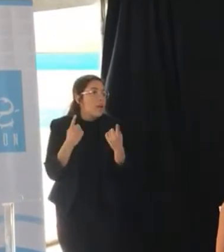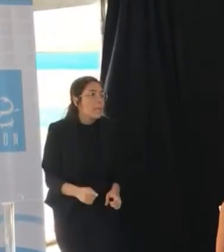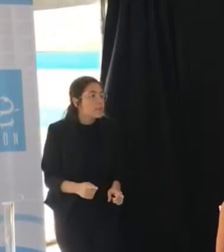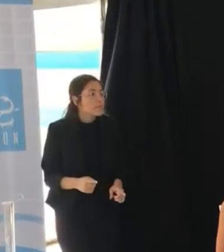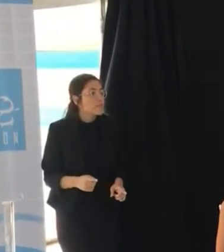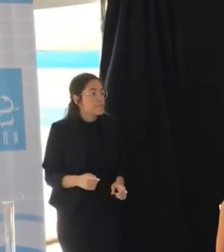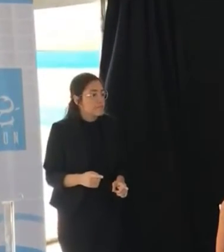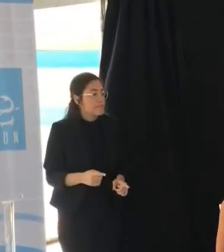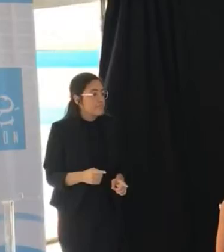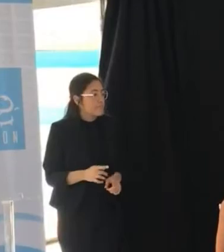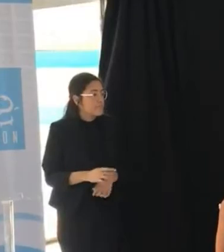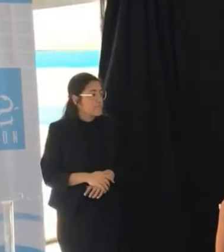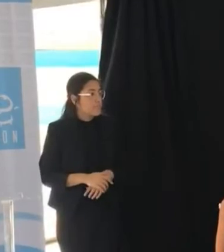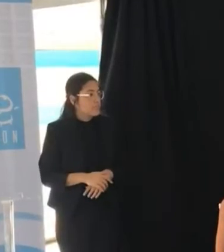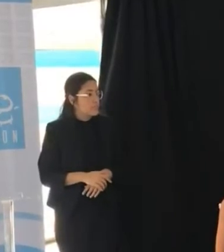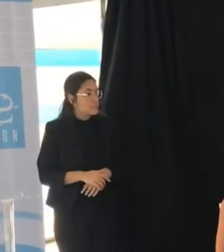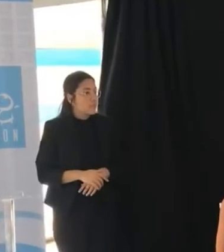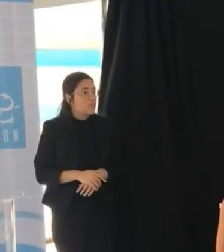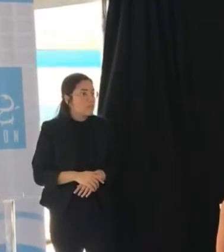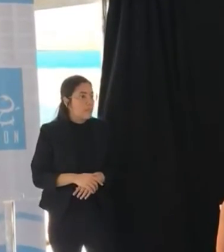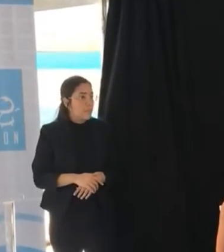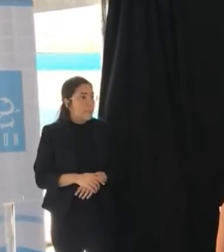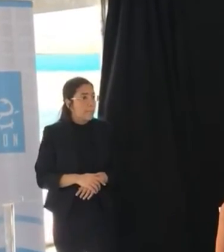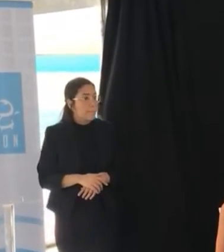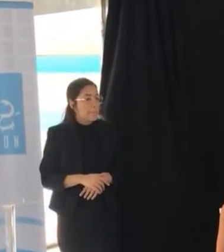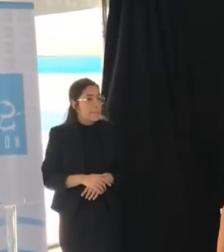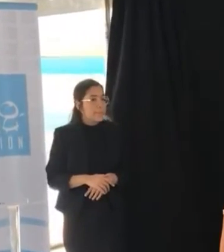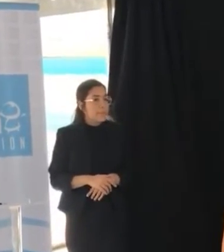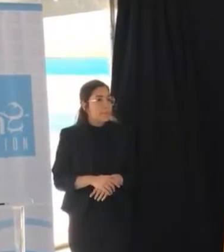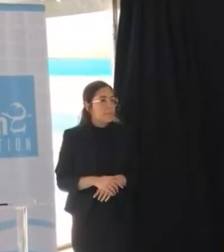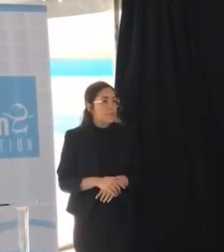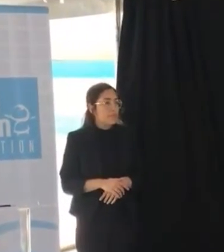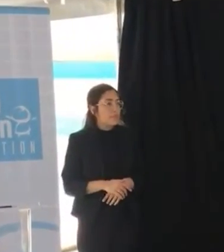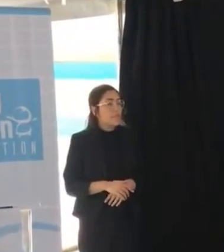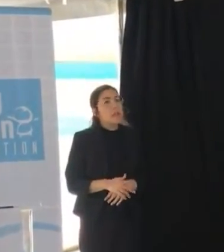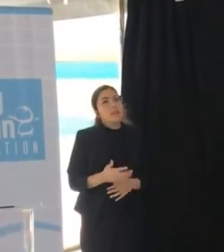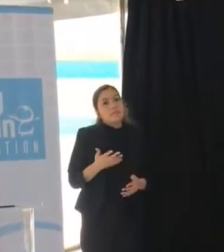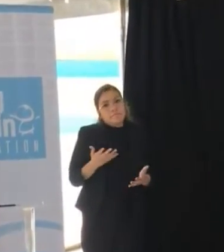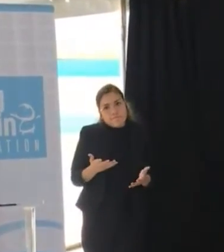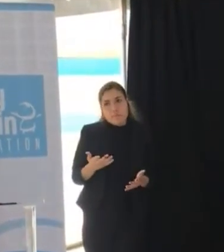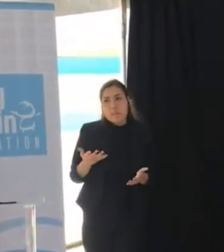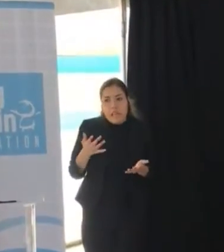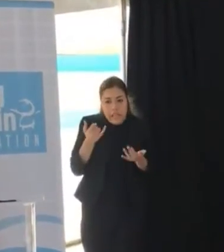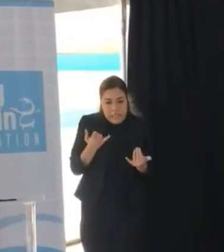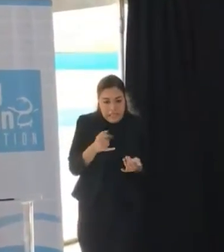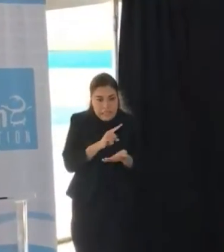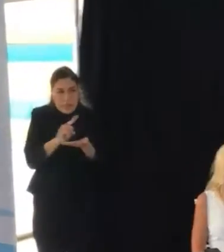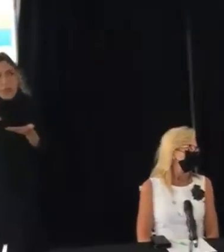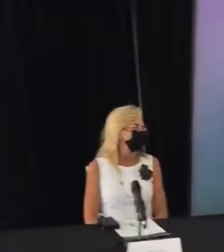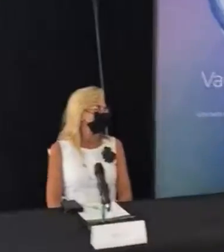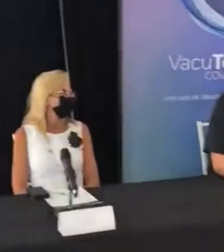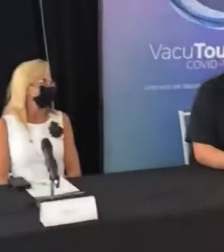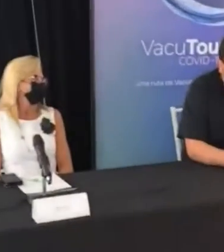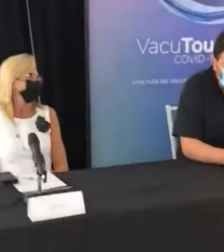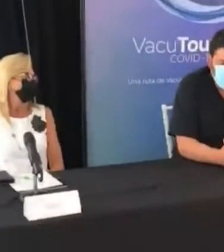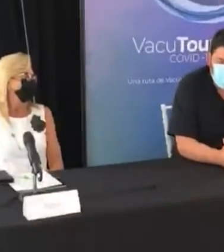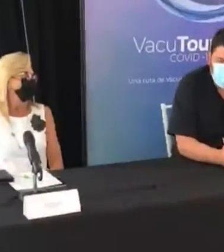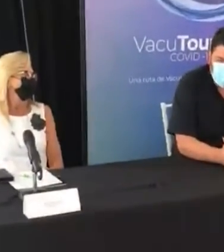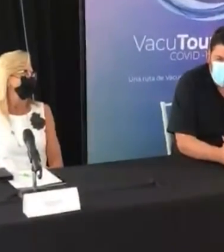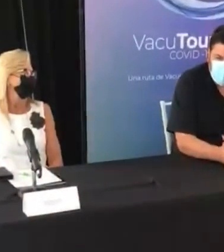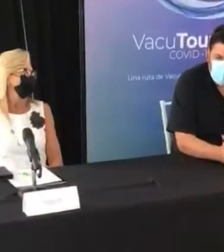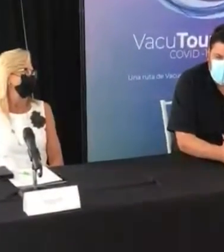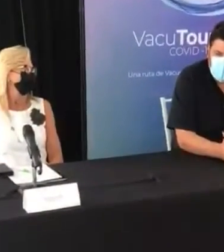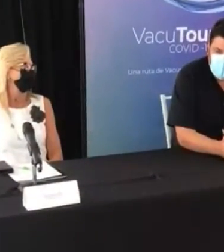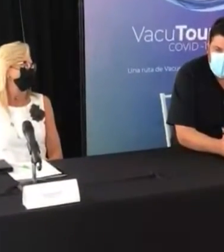¿verdad? Hubo un retraso y también quizás hubo un descuadre en la cantidad de vacunas que se administró. Todo